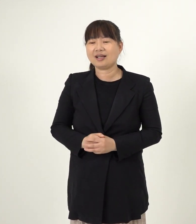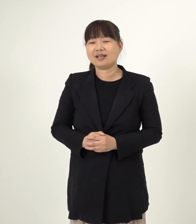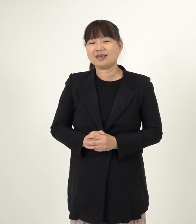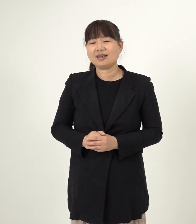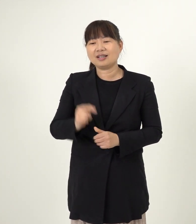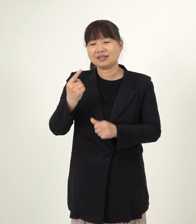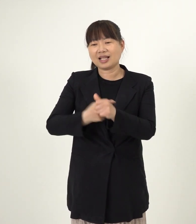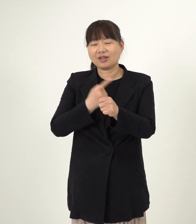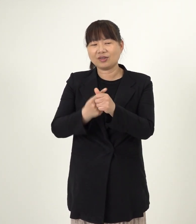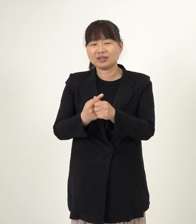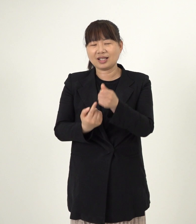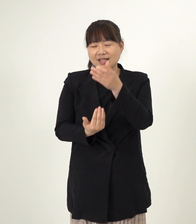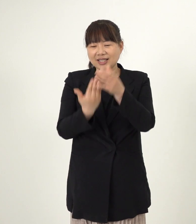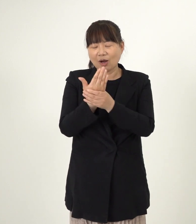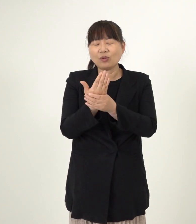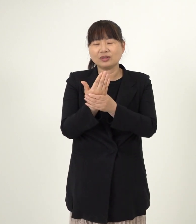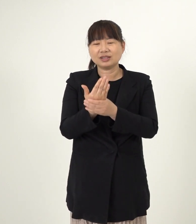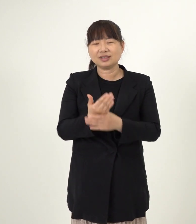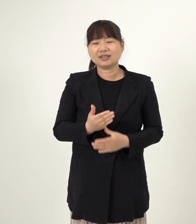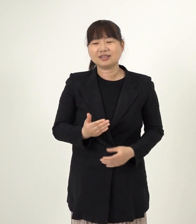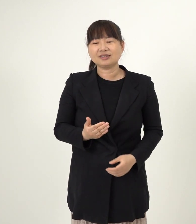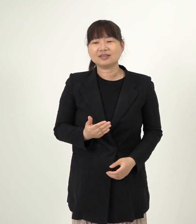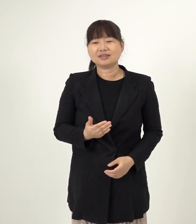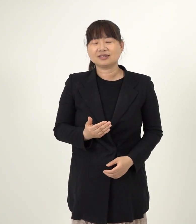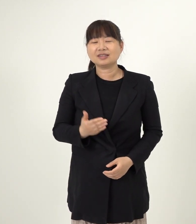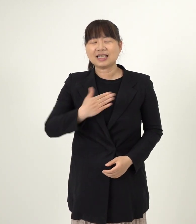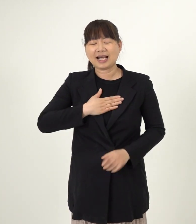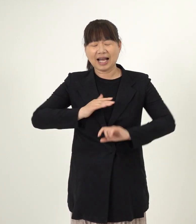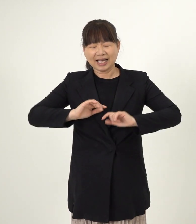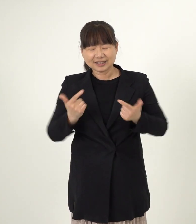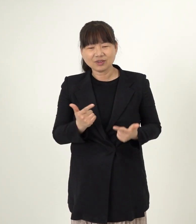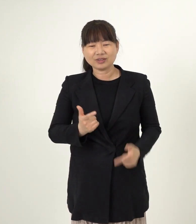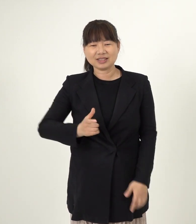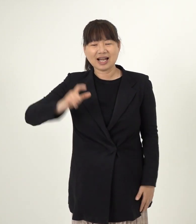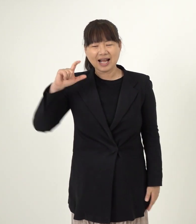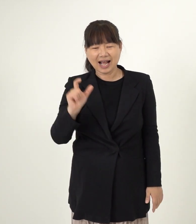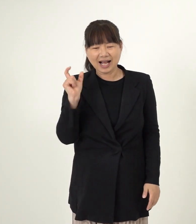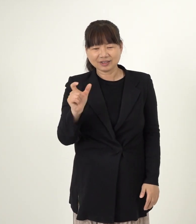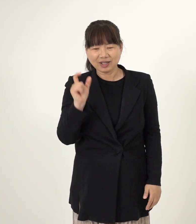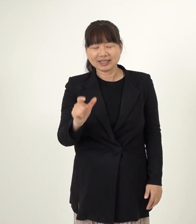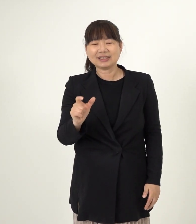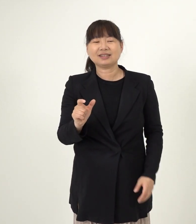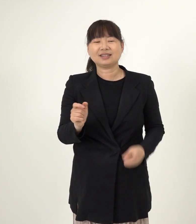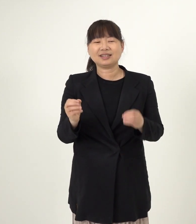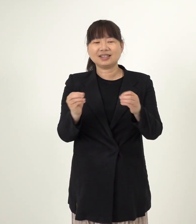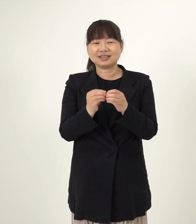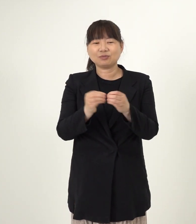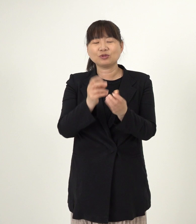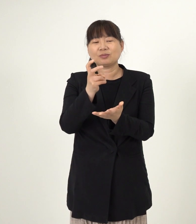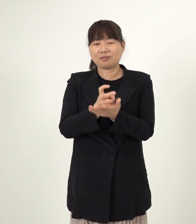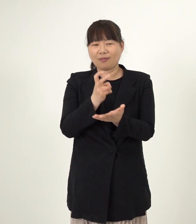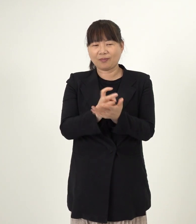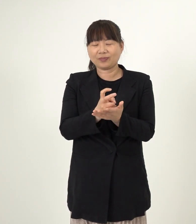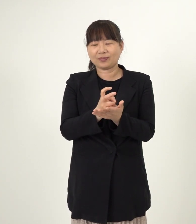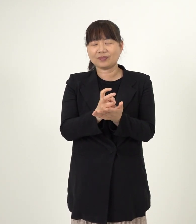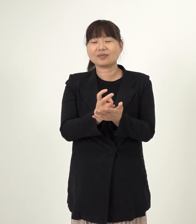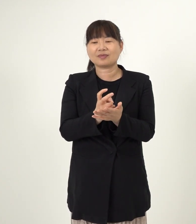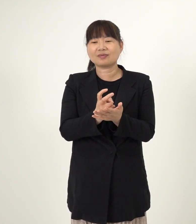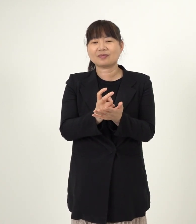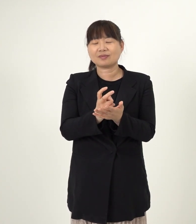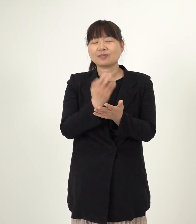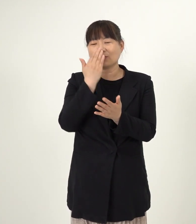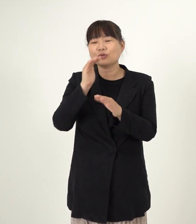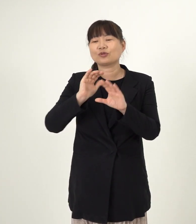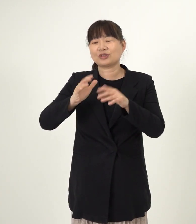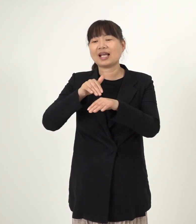해석이 있어요. 근데 저는 이쪽이 훨씬 더 합리적인 것 같아요. 왜냐하면 베드로가